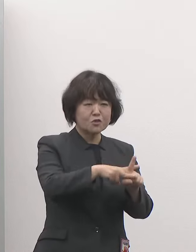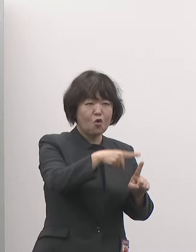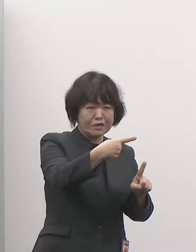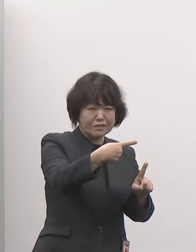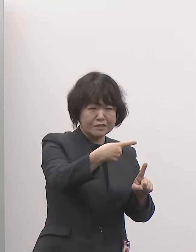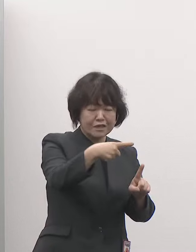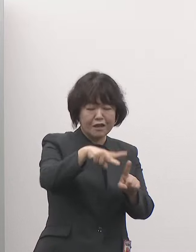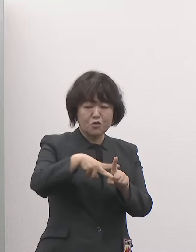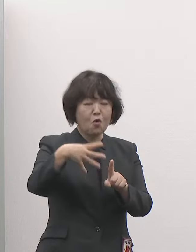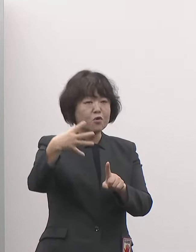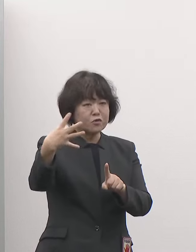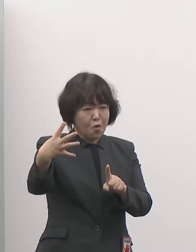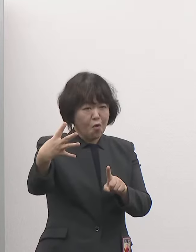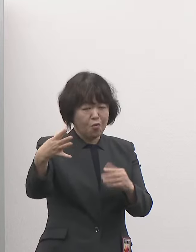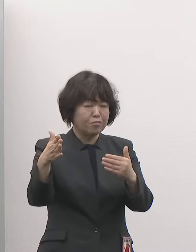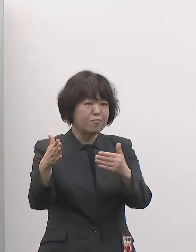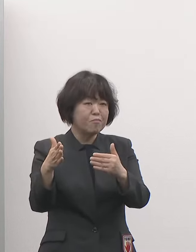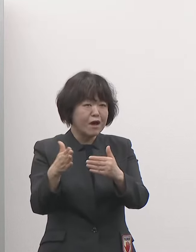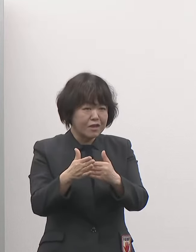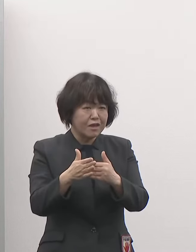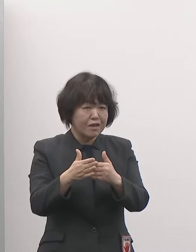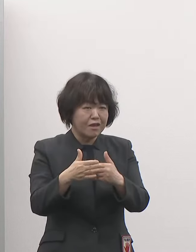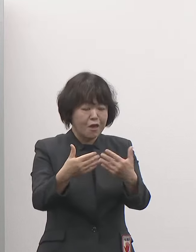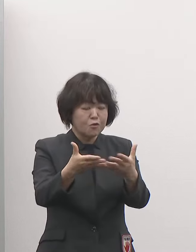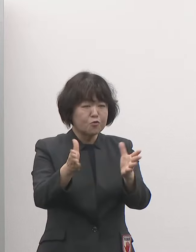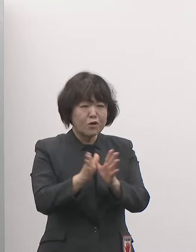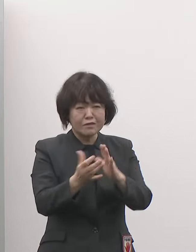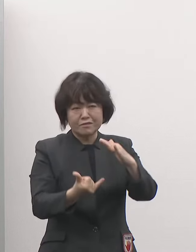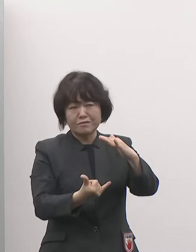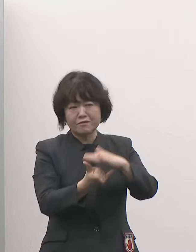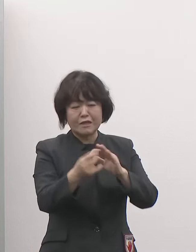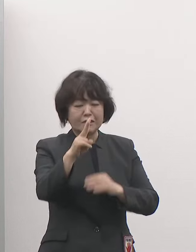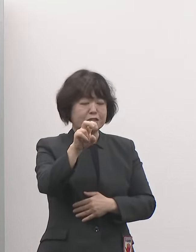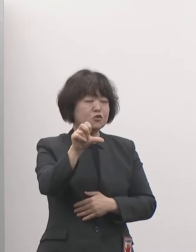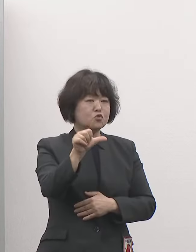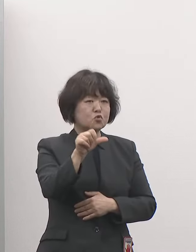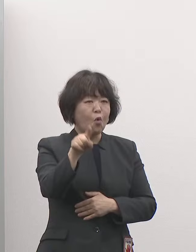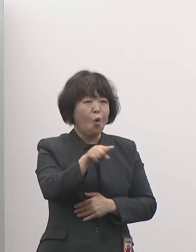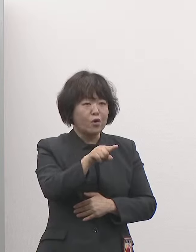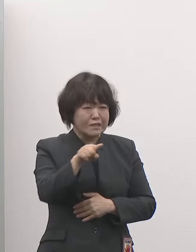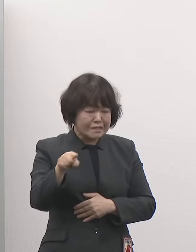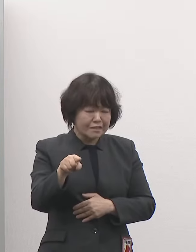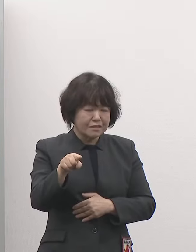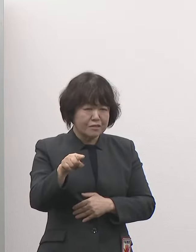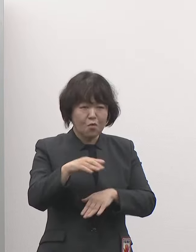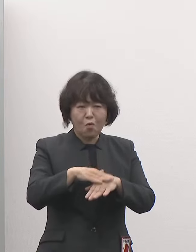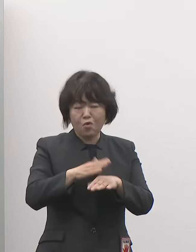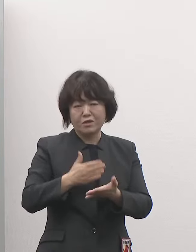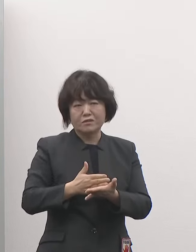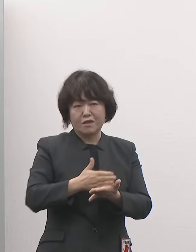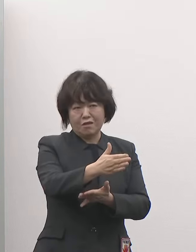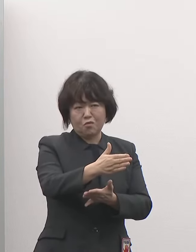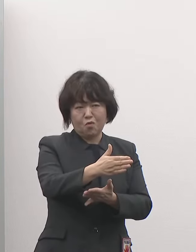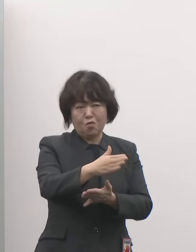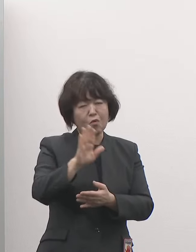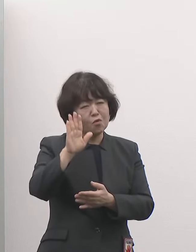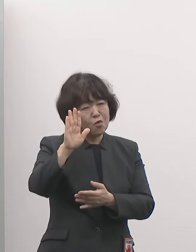小学校4年1年生から4年生までの25人学級が、スタートをしております。5年生6年生以降どうする